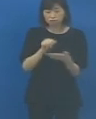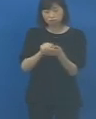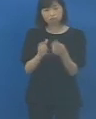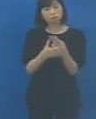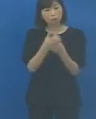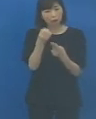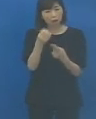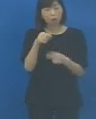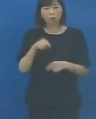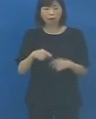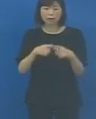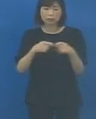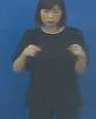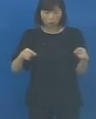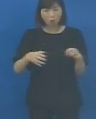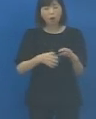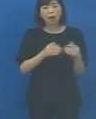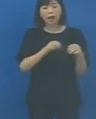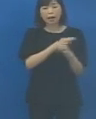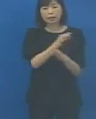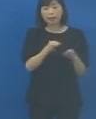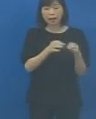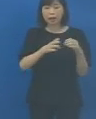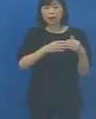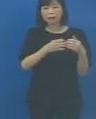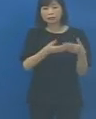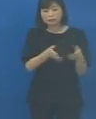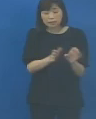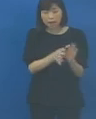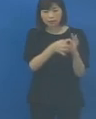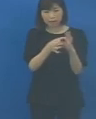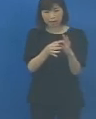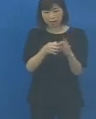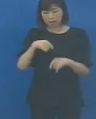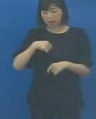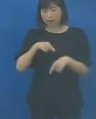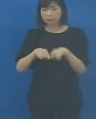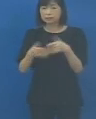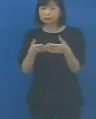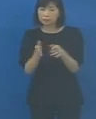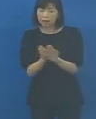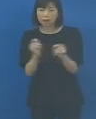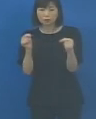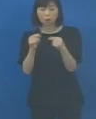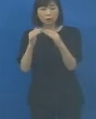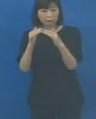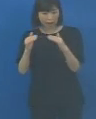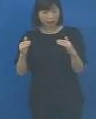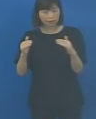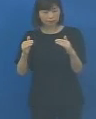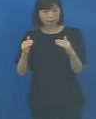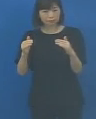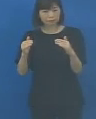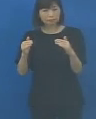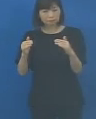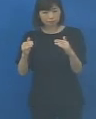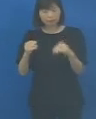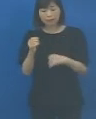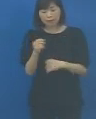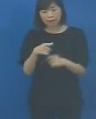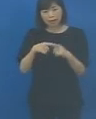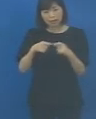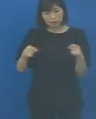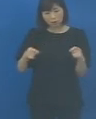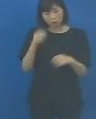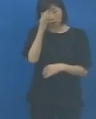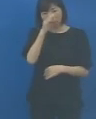連、それから、まあ、自治体協議会、ワーケーション自治体協議会、また日本観光